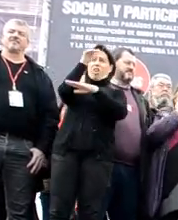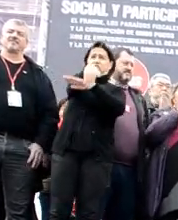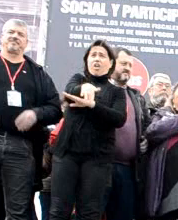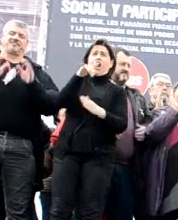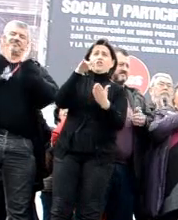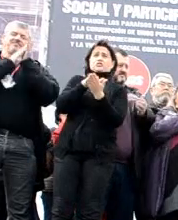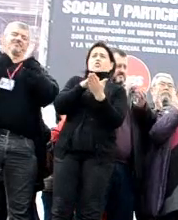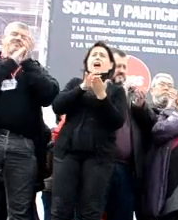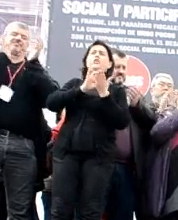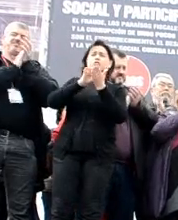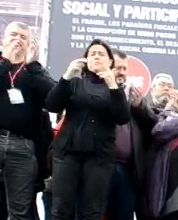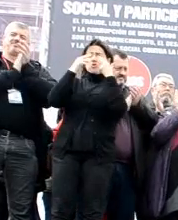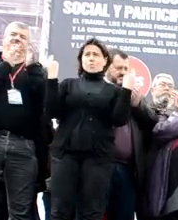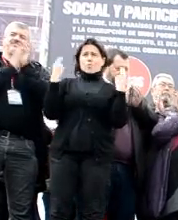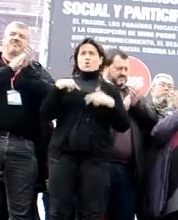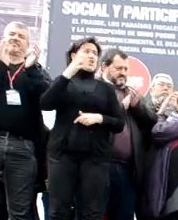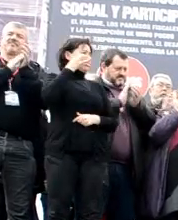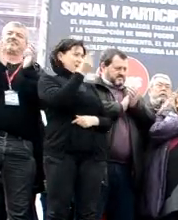públicos.